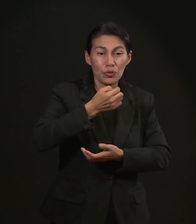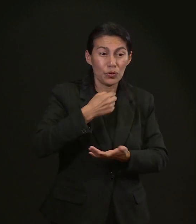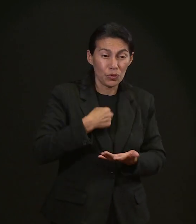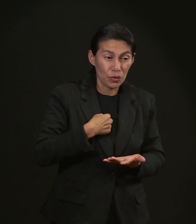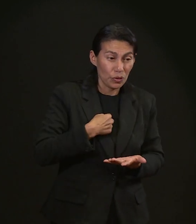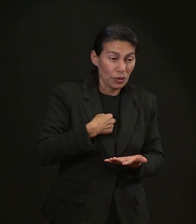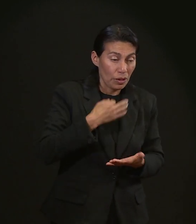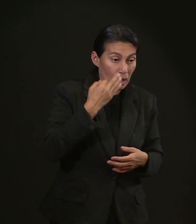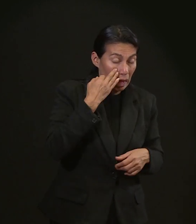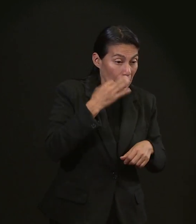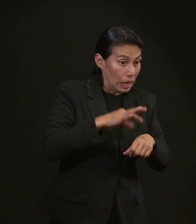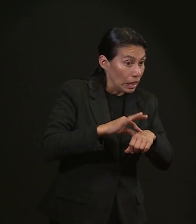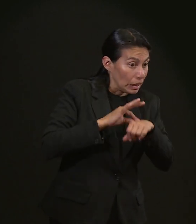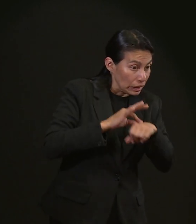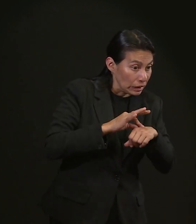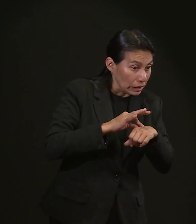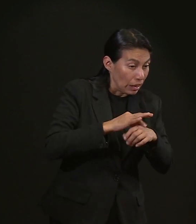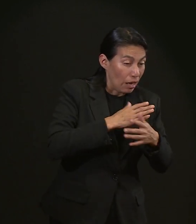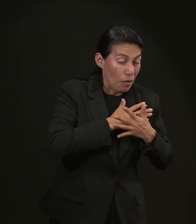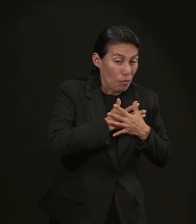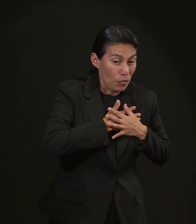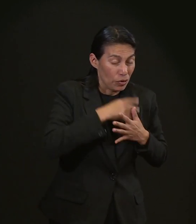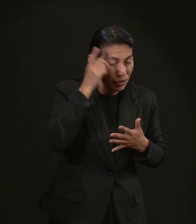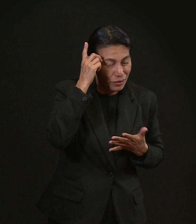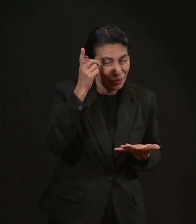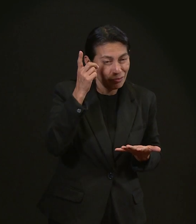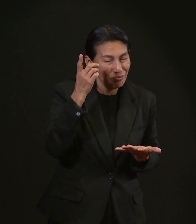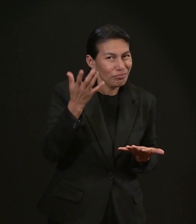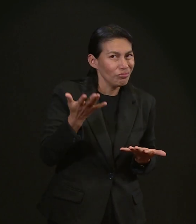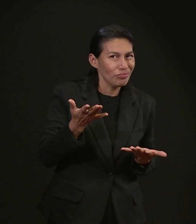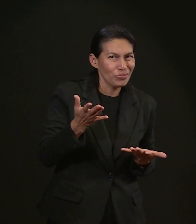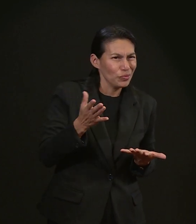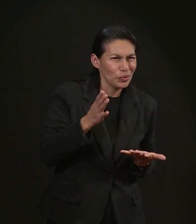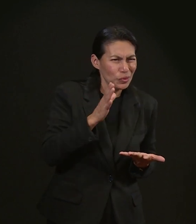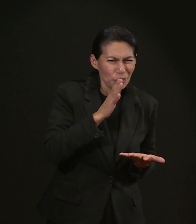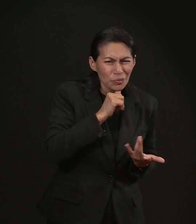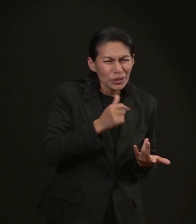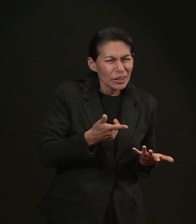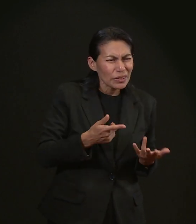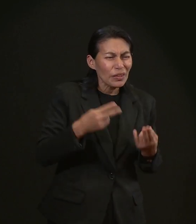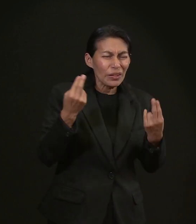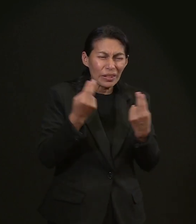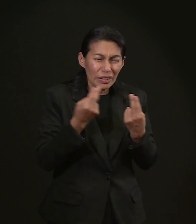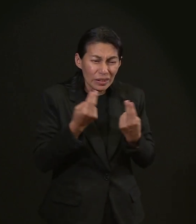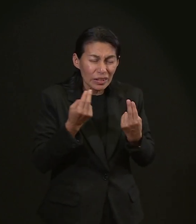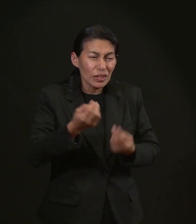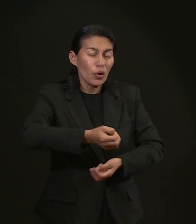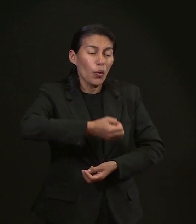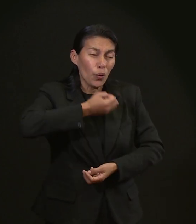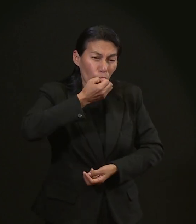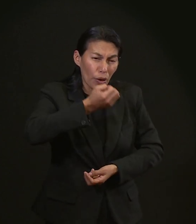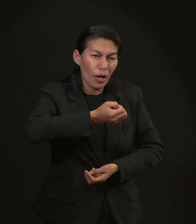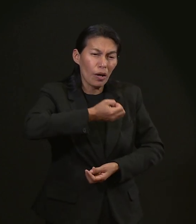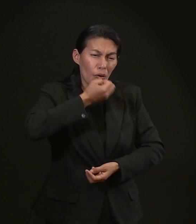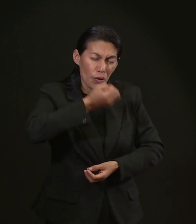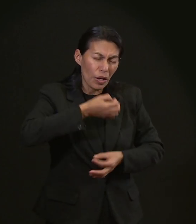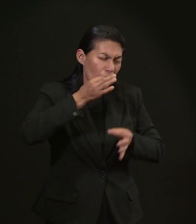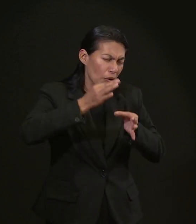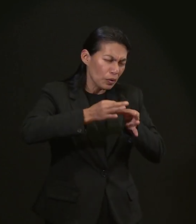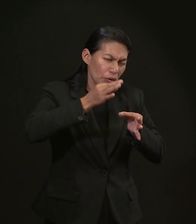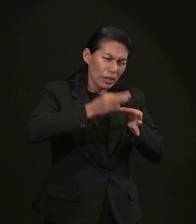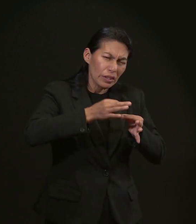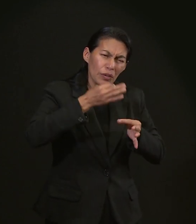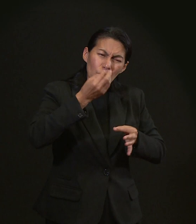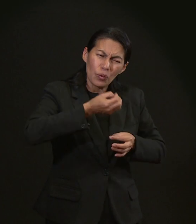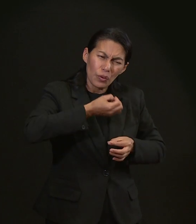yo no puedo experimentar realmente el amor de dios la oración te pone en contacto a través